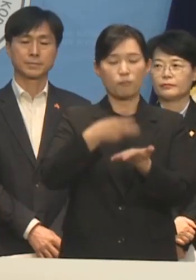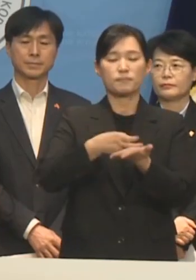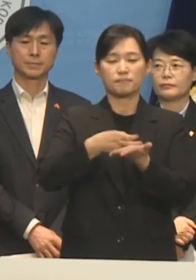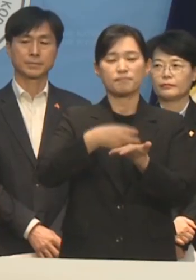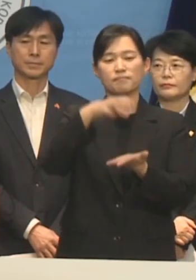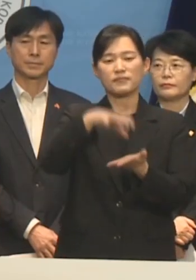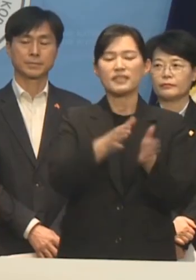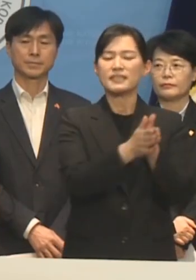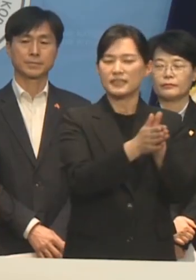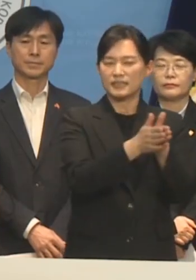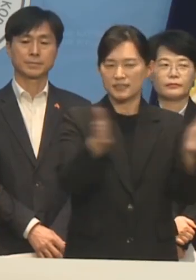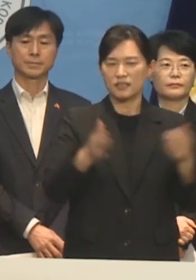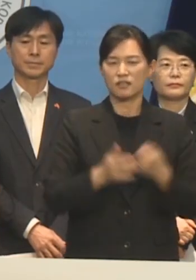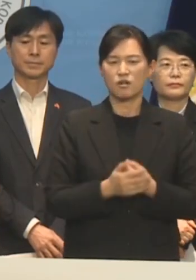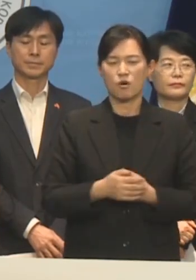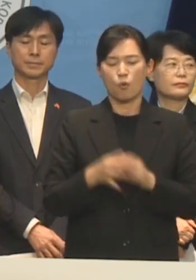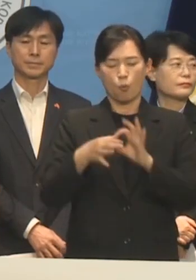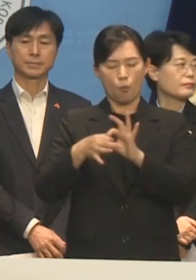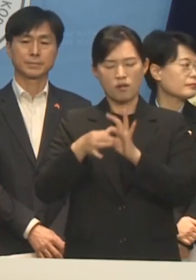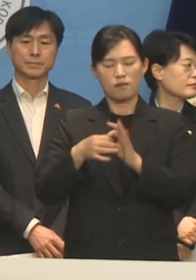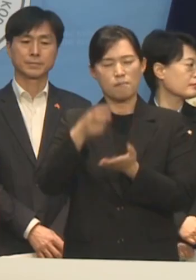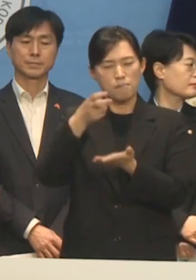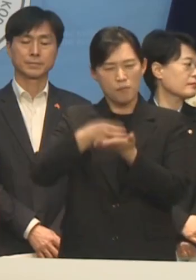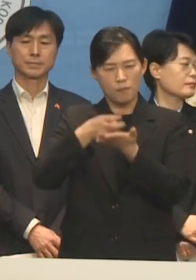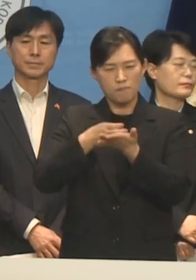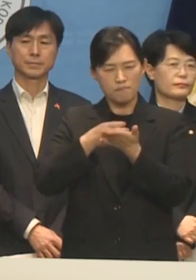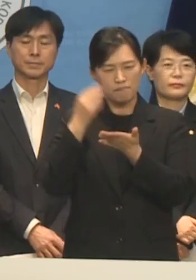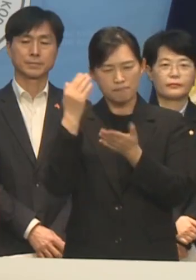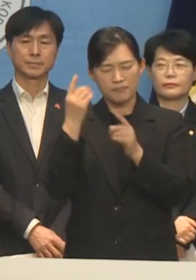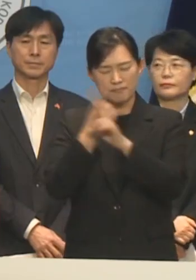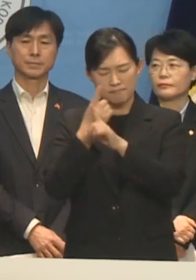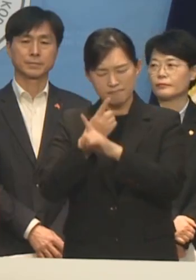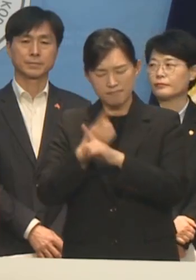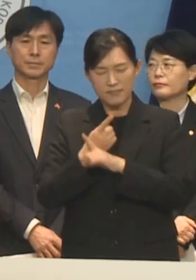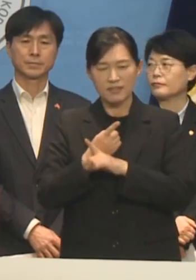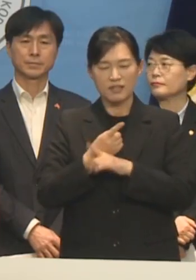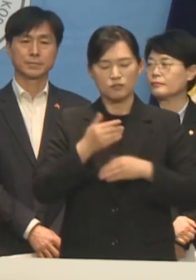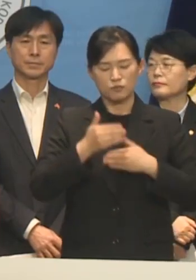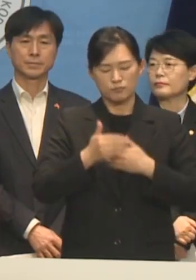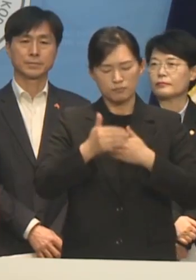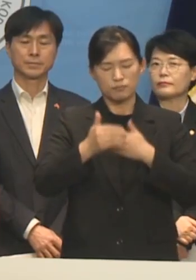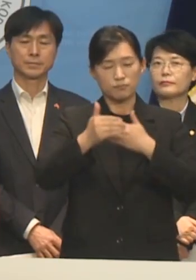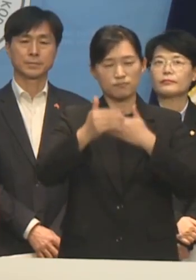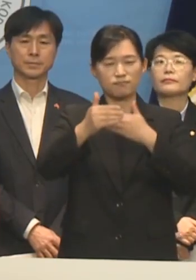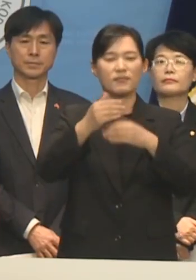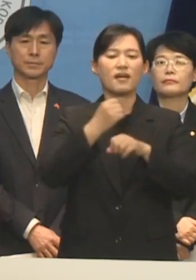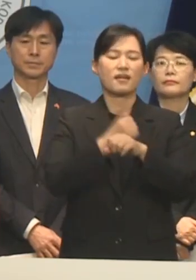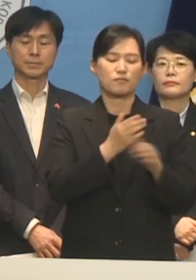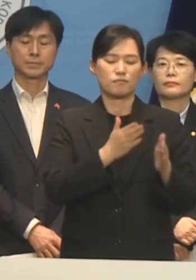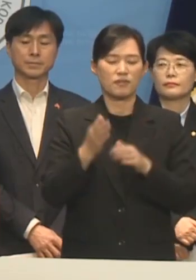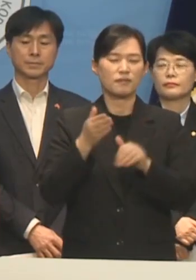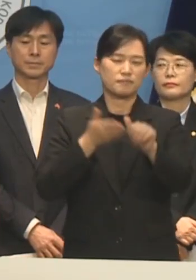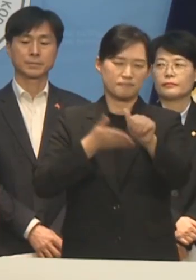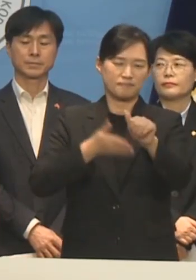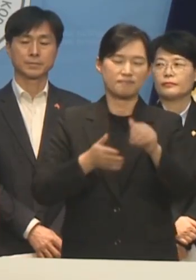생명안전기본법에서 시작하여 관련 법안 정비를 차근차근 준비해 나갑시다.